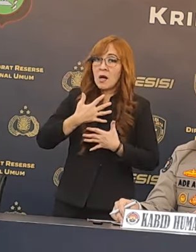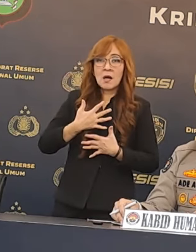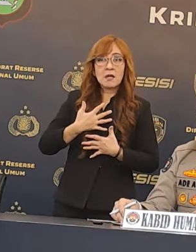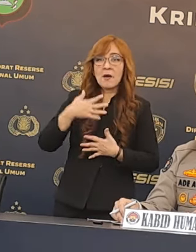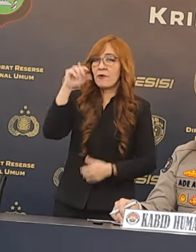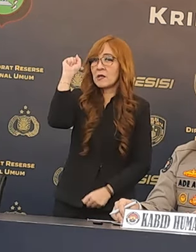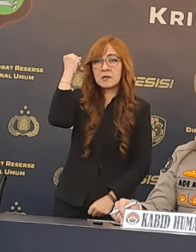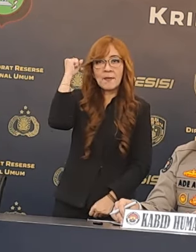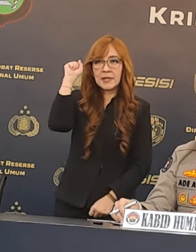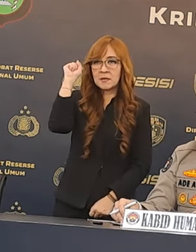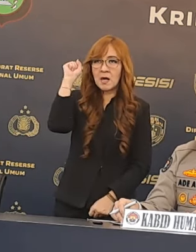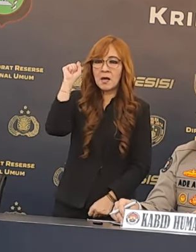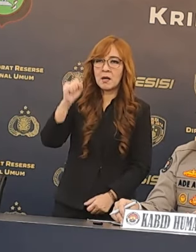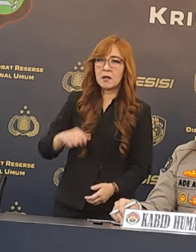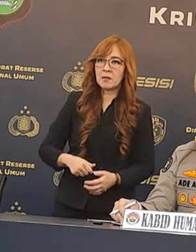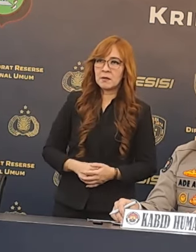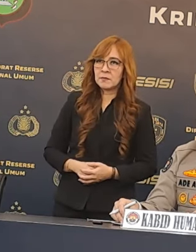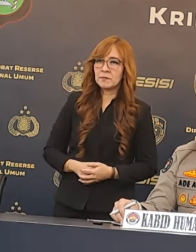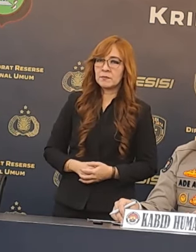Kemudian